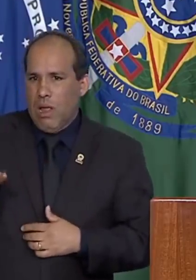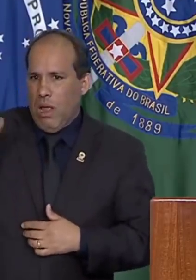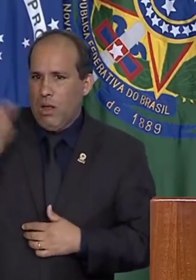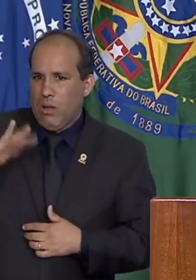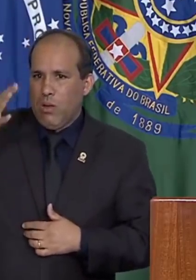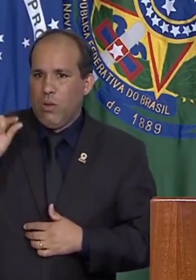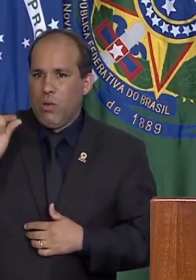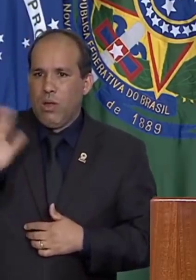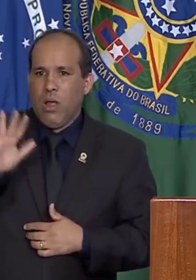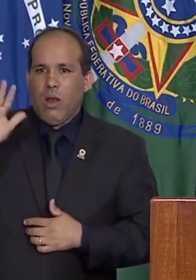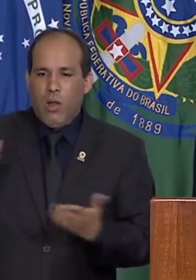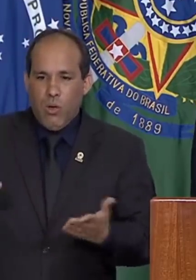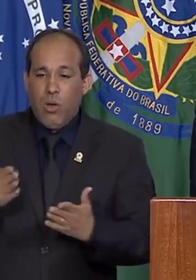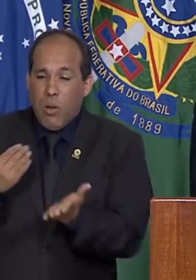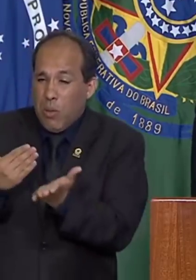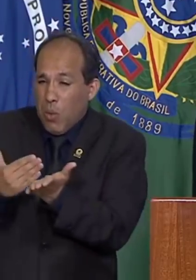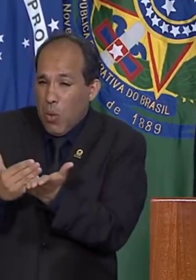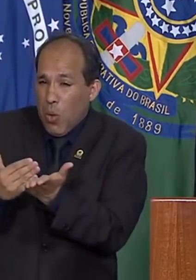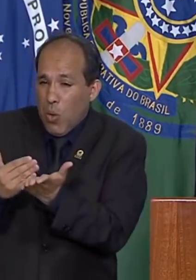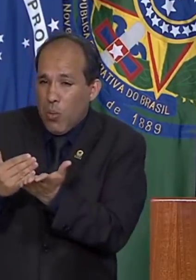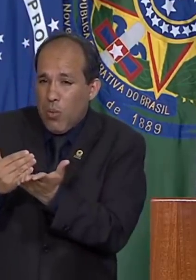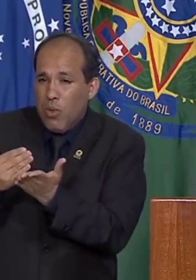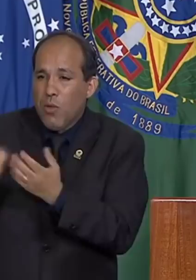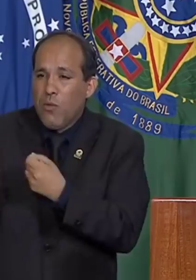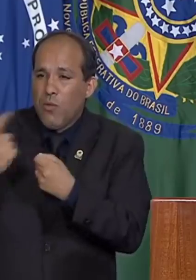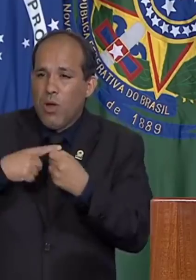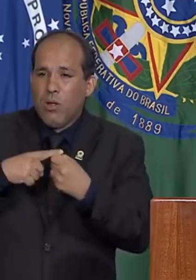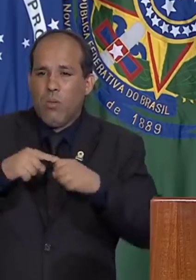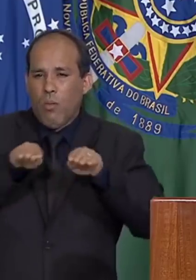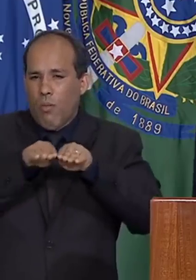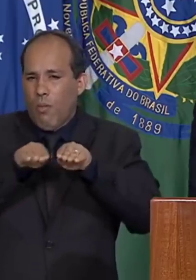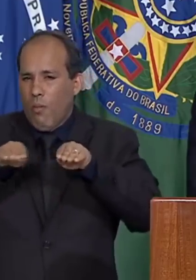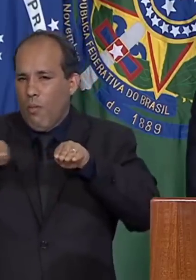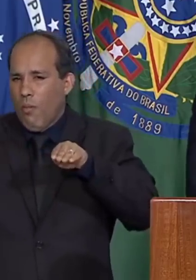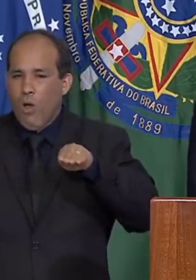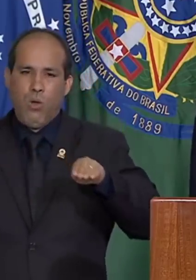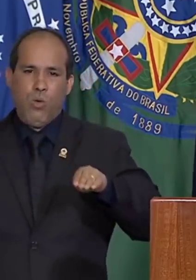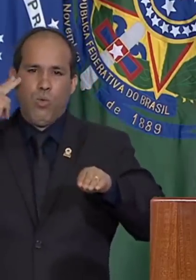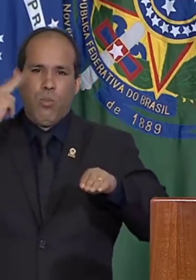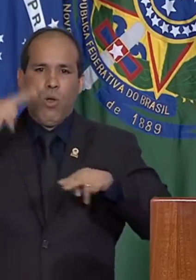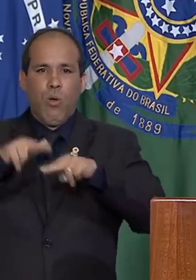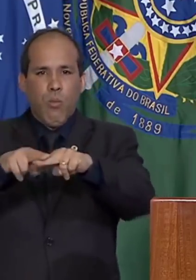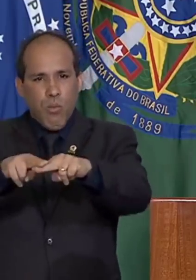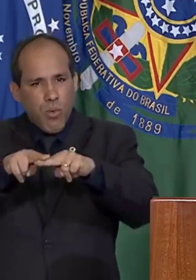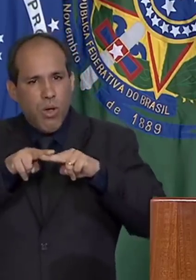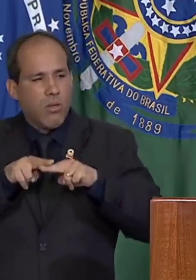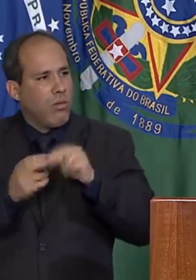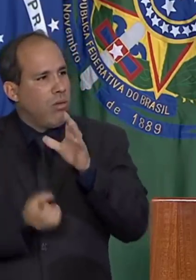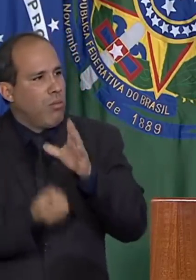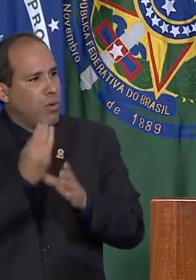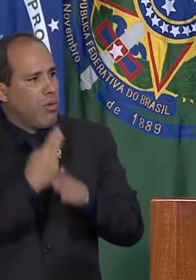agora, brevemente começarão a voltar à normalidade, tendo em vista a produção que